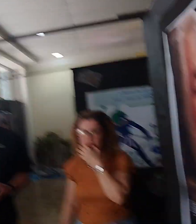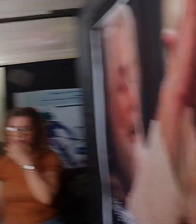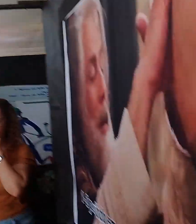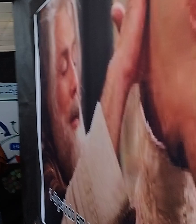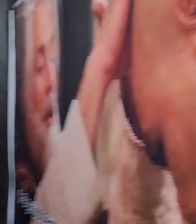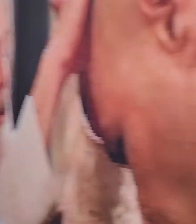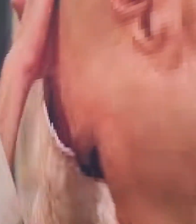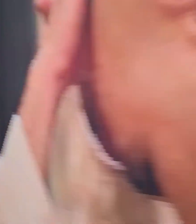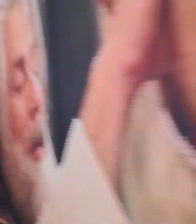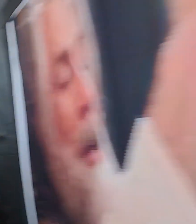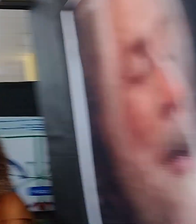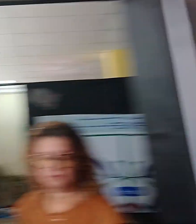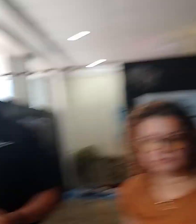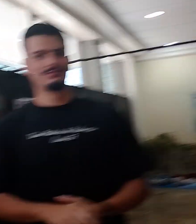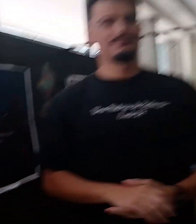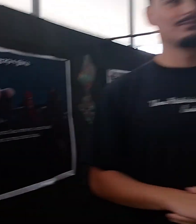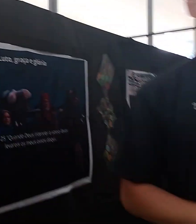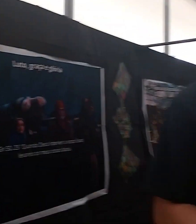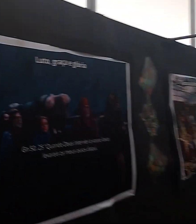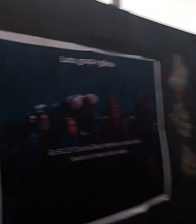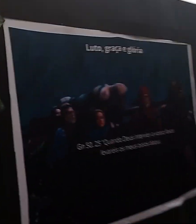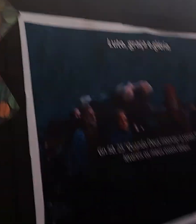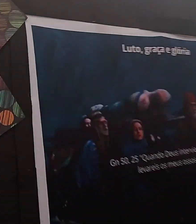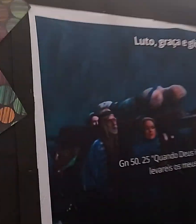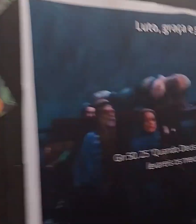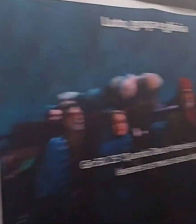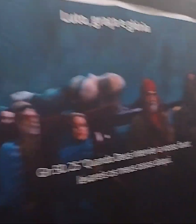Rapidinho. Deixa a Jana trocar.